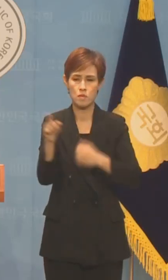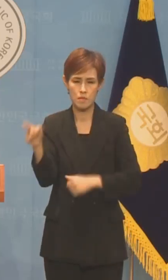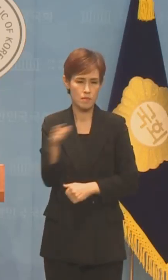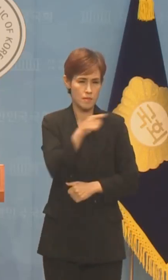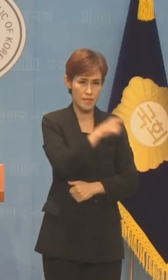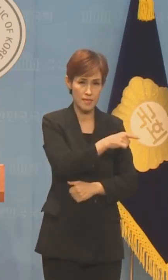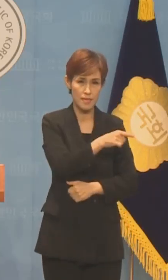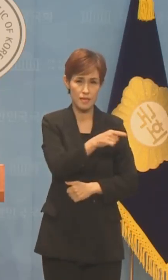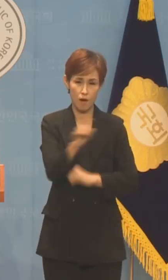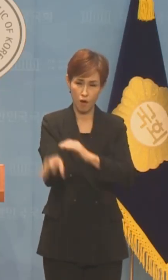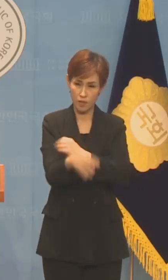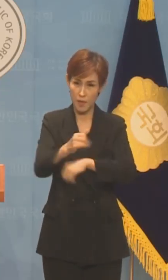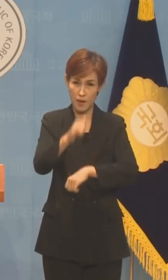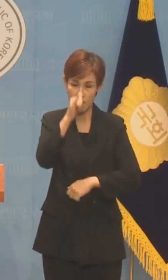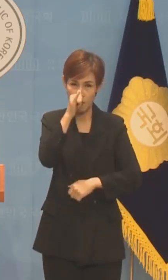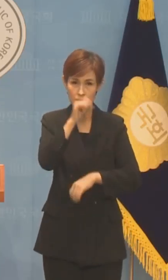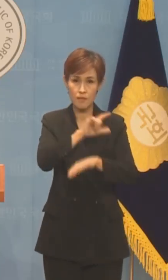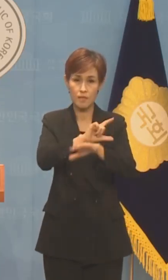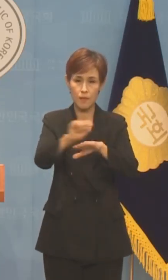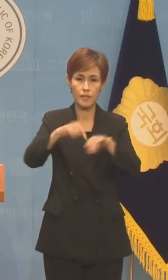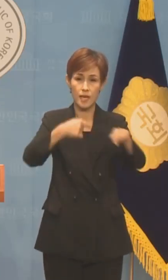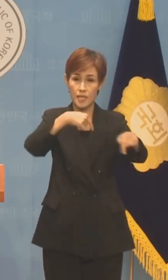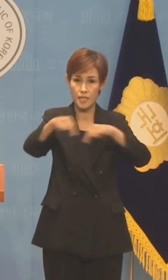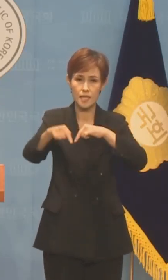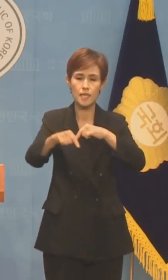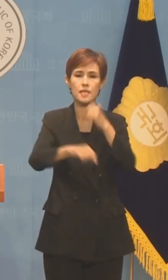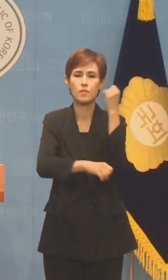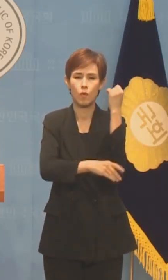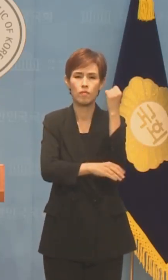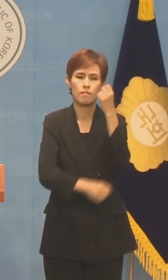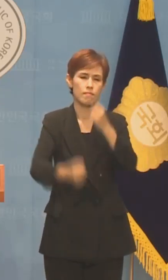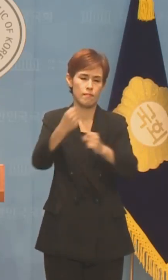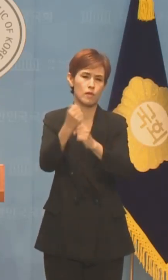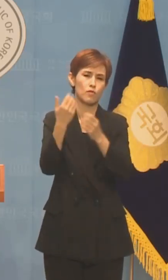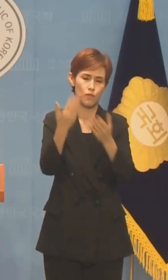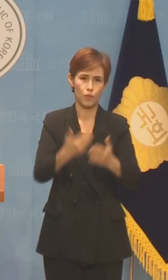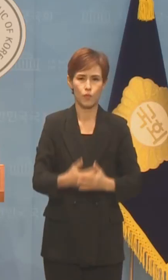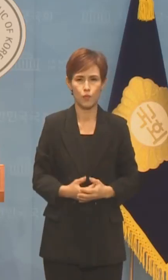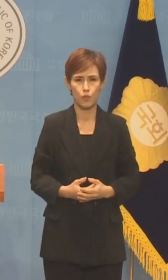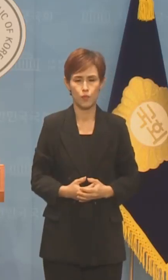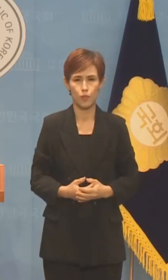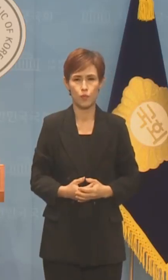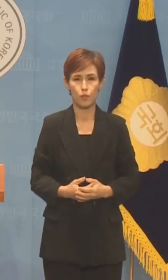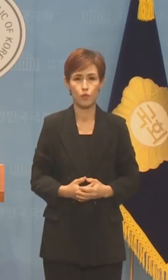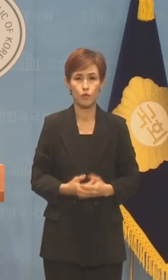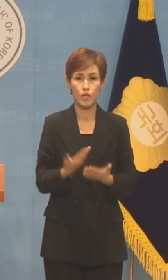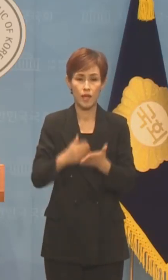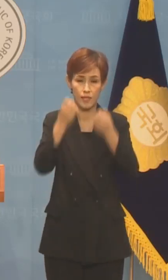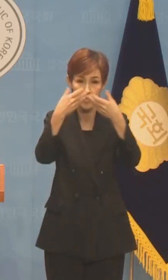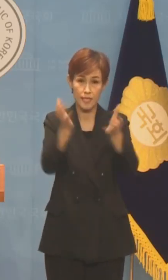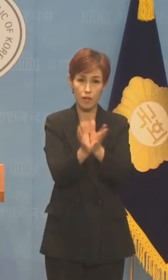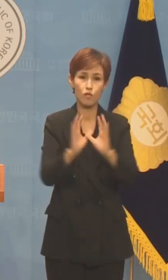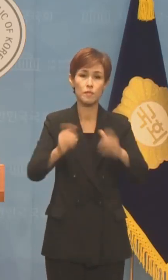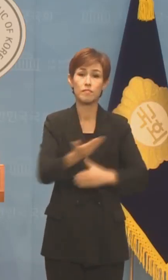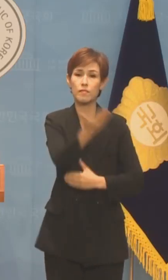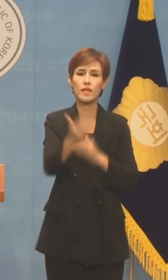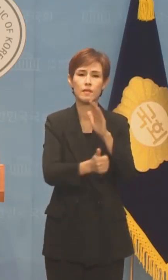훼손한 지방자치의 근본 정신을 되찾고 국민께 희망이 될 것을 개혁신당은